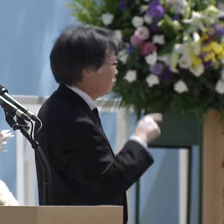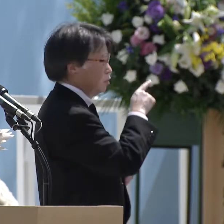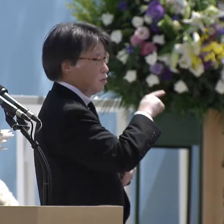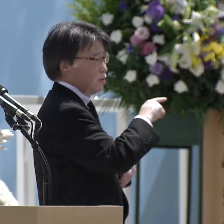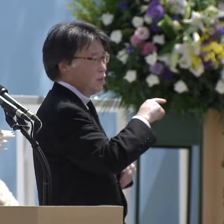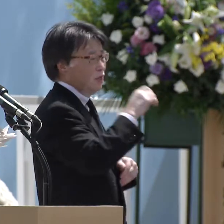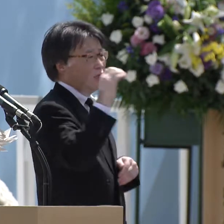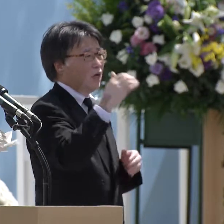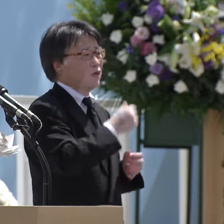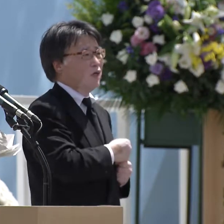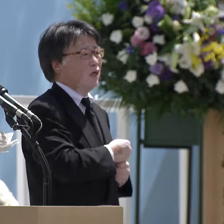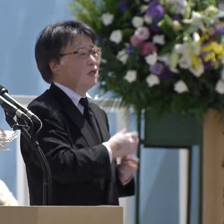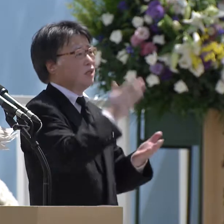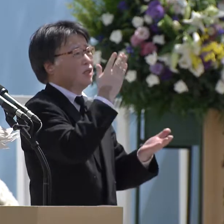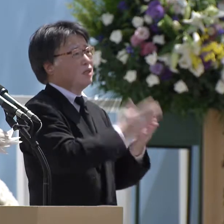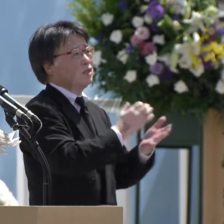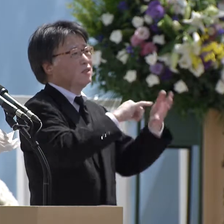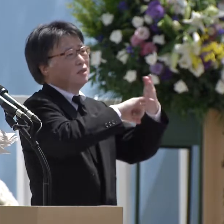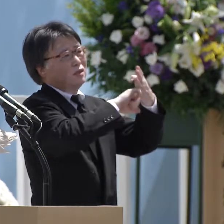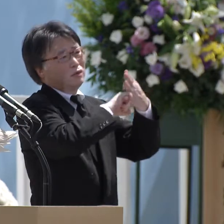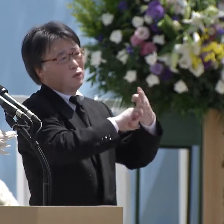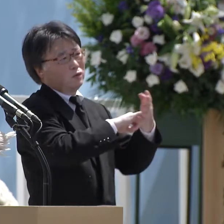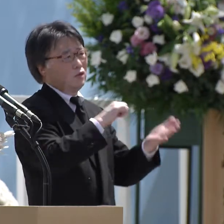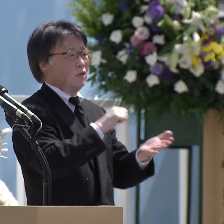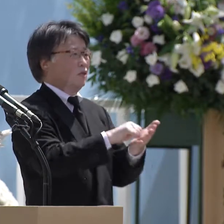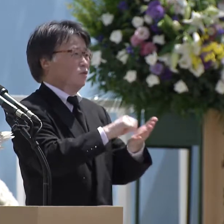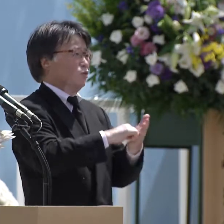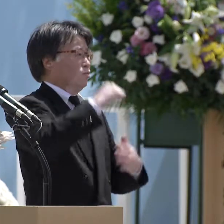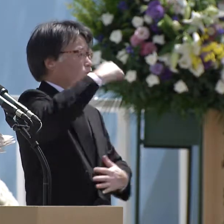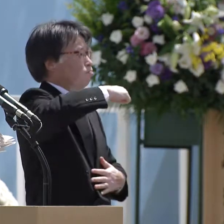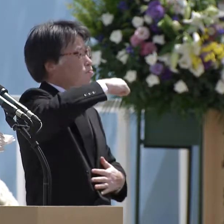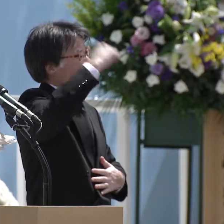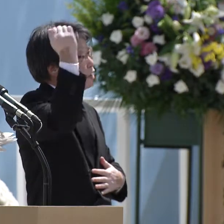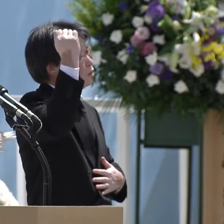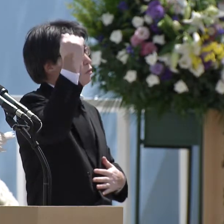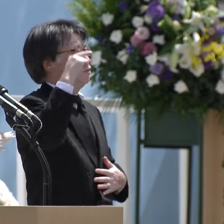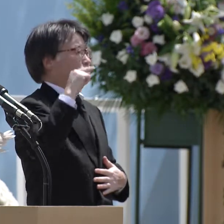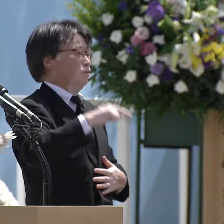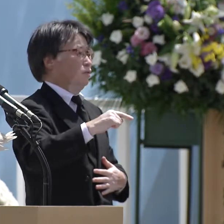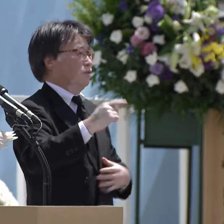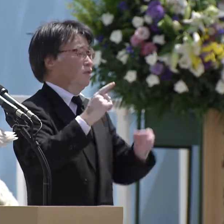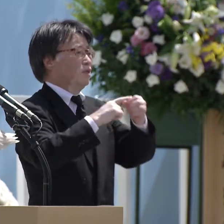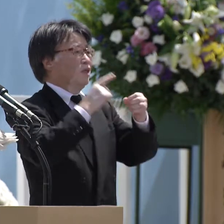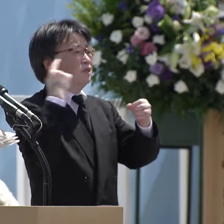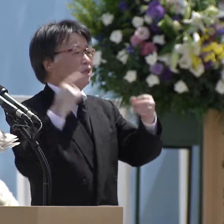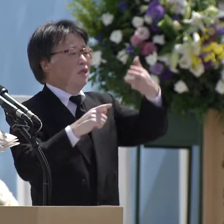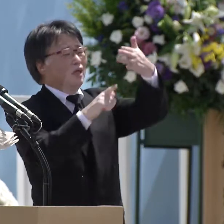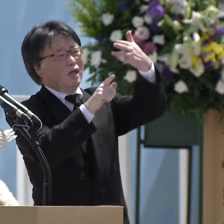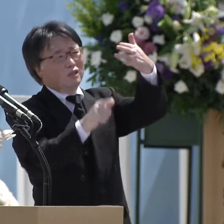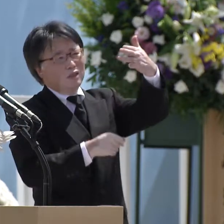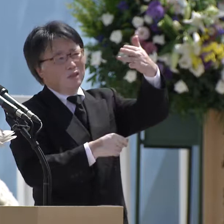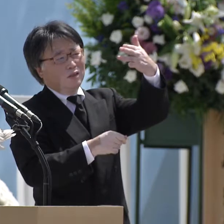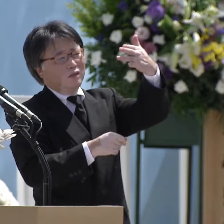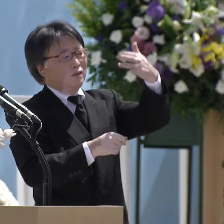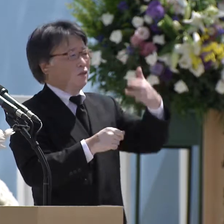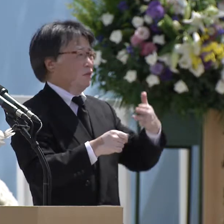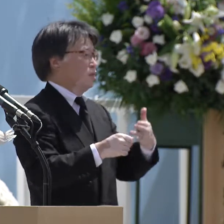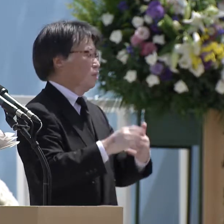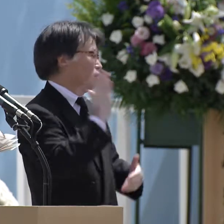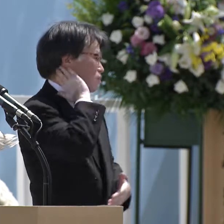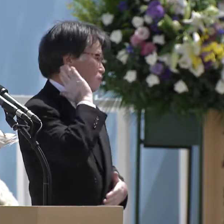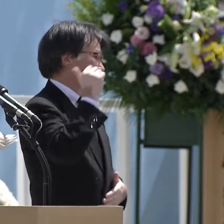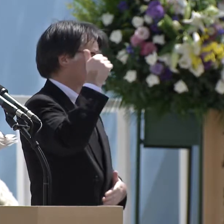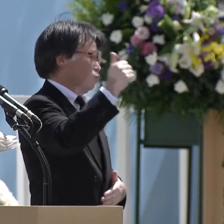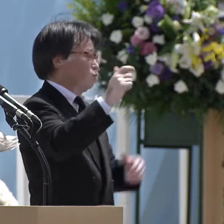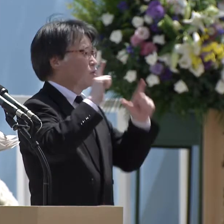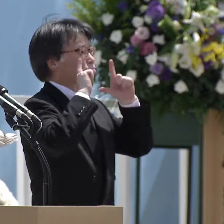核兵器禁止条約に署名も批准もしないと、昨年の原爆の日に総理自ら